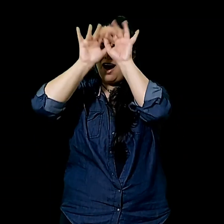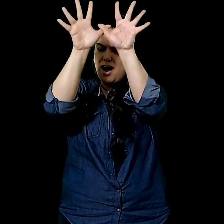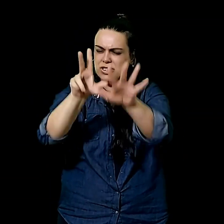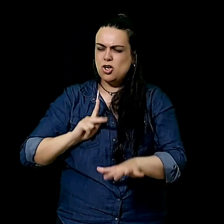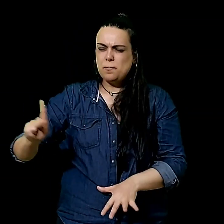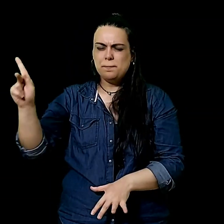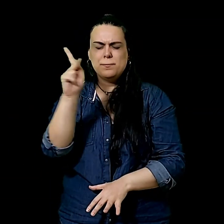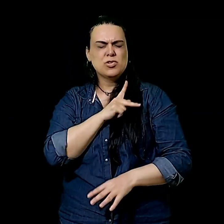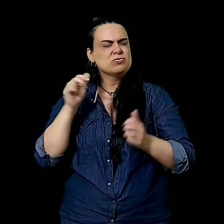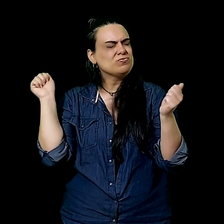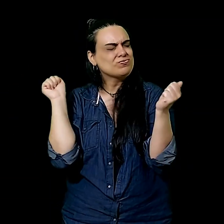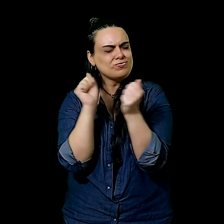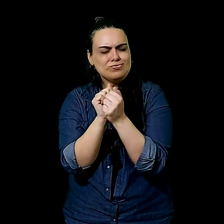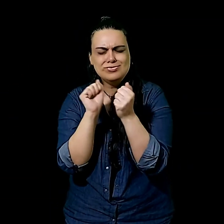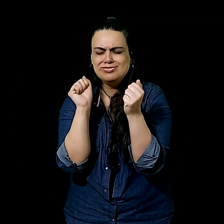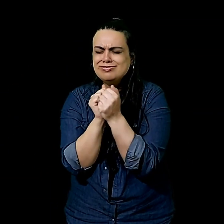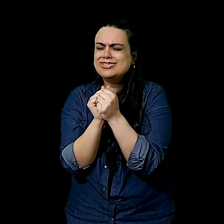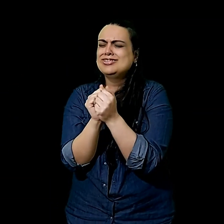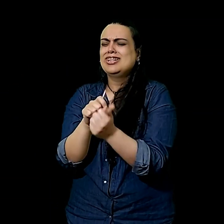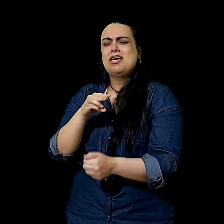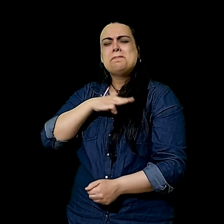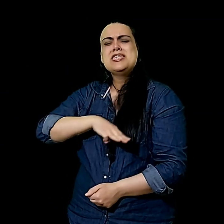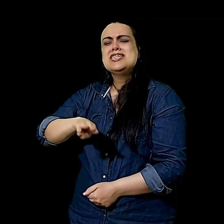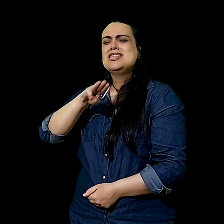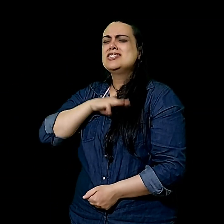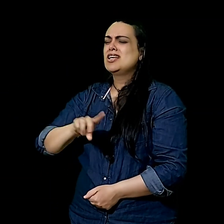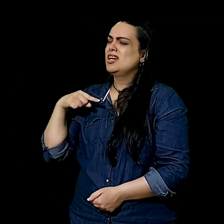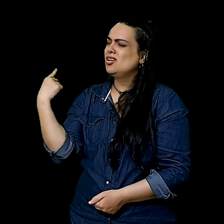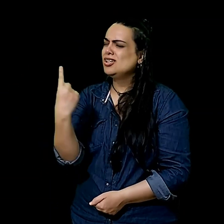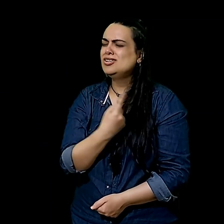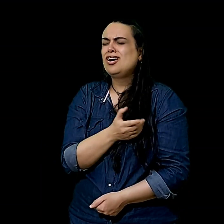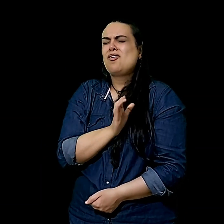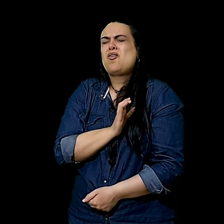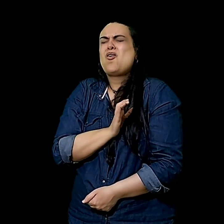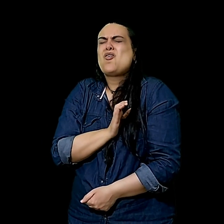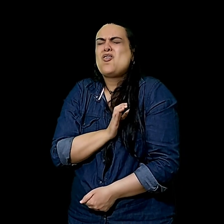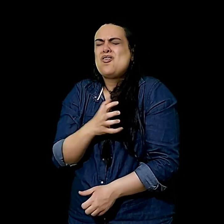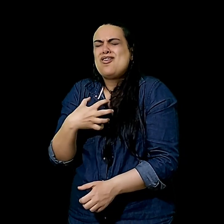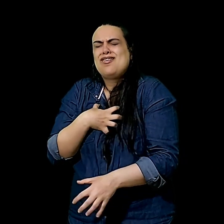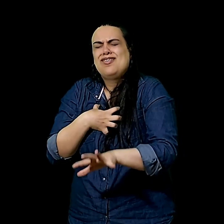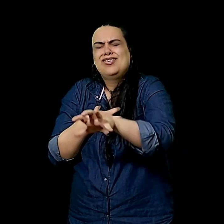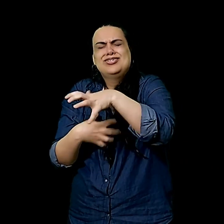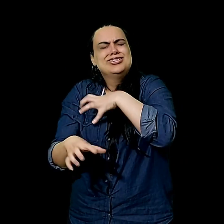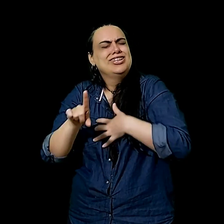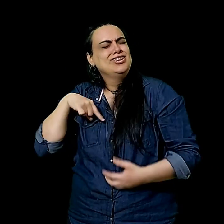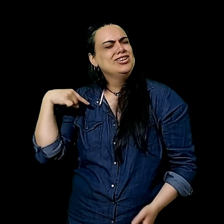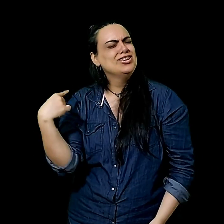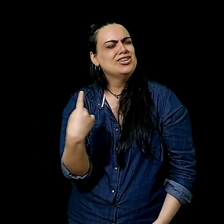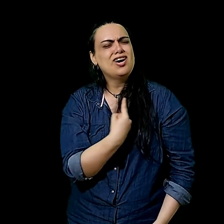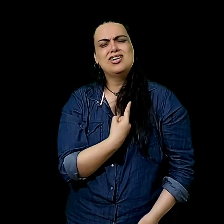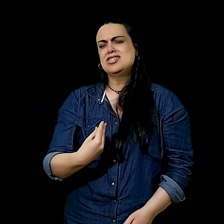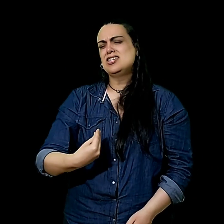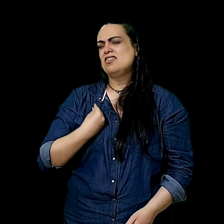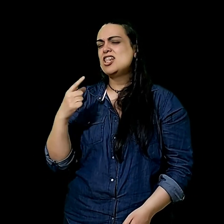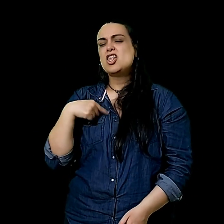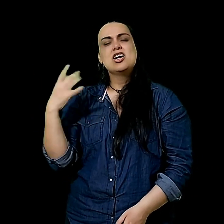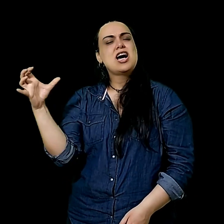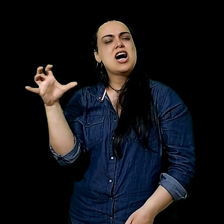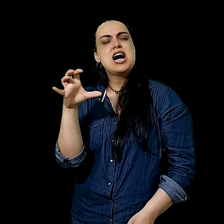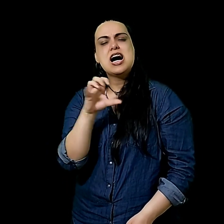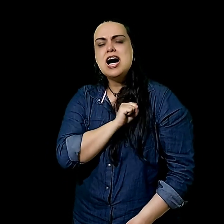povo, fica conosco, tenha misericórdia de nós, tenha compaixão da nossa vida. Senhor, nós